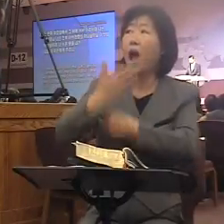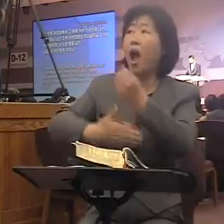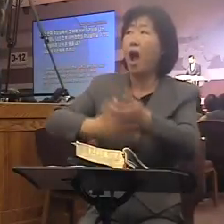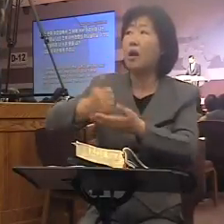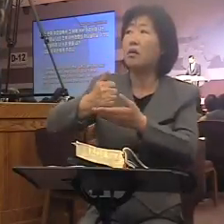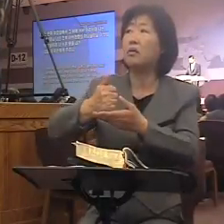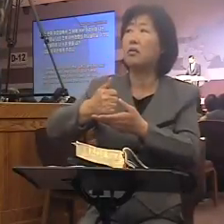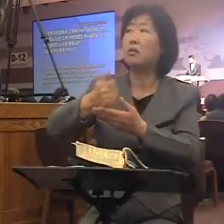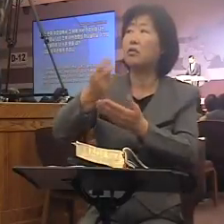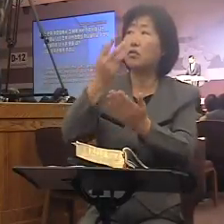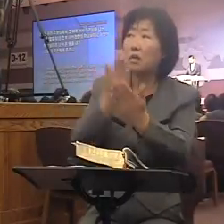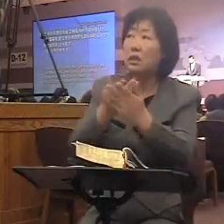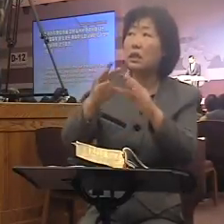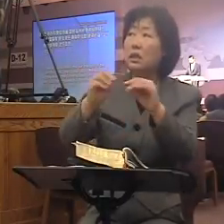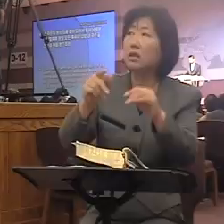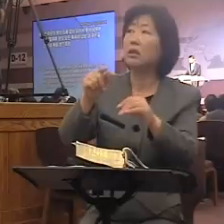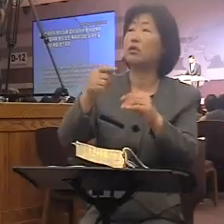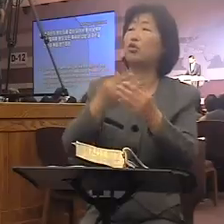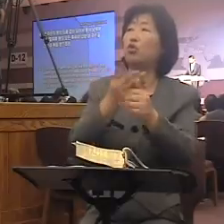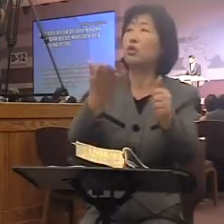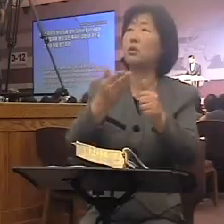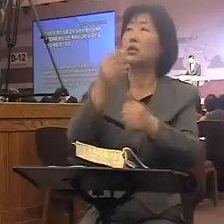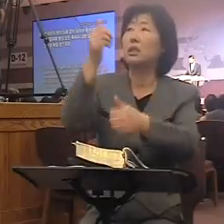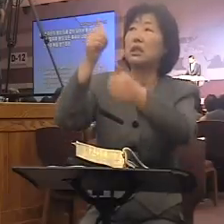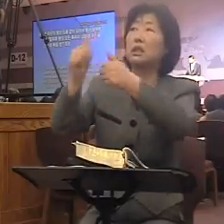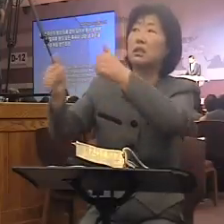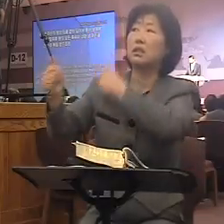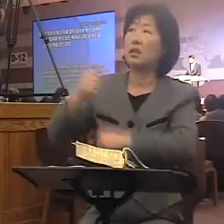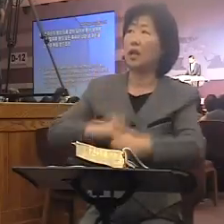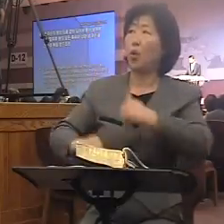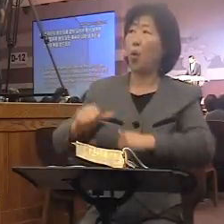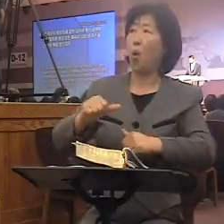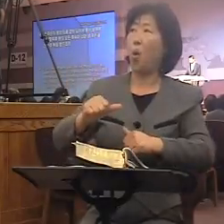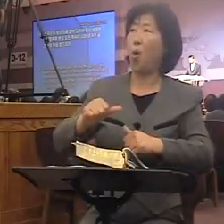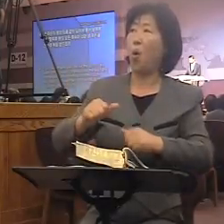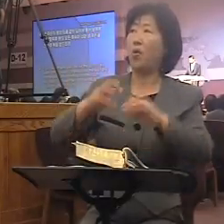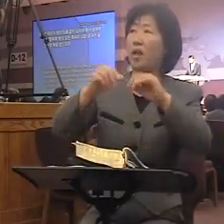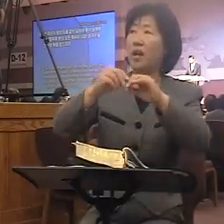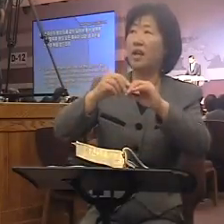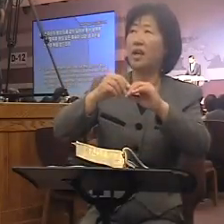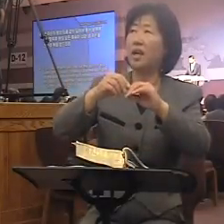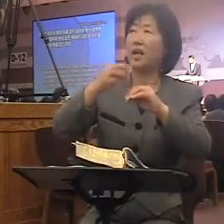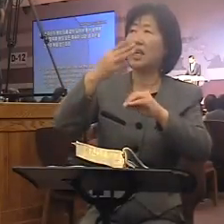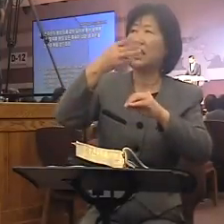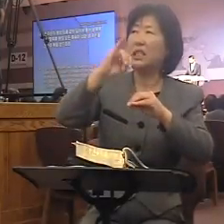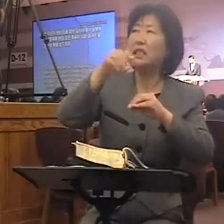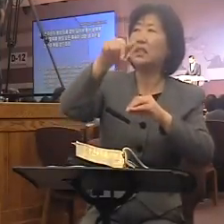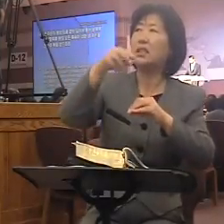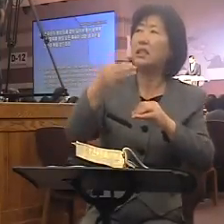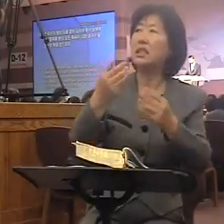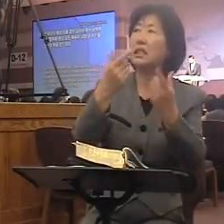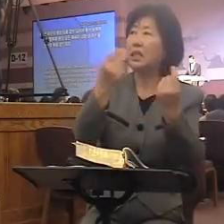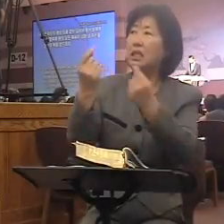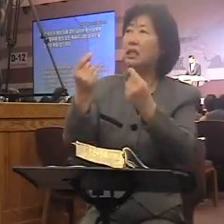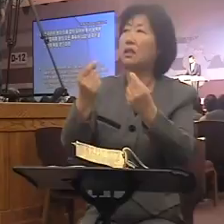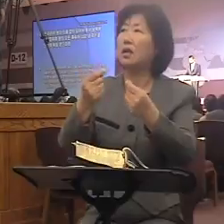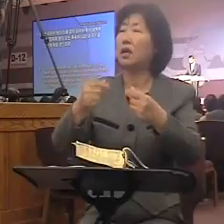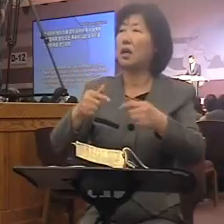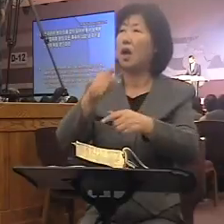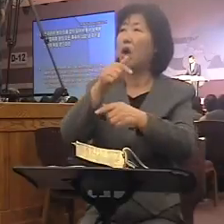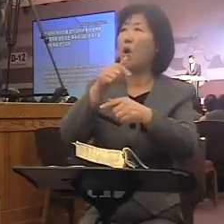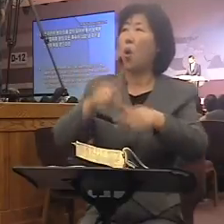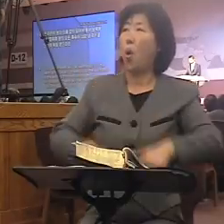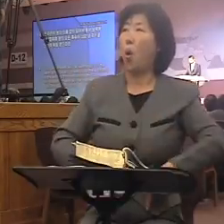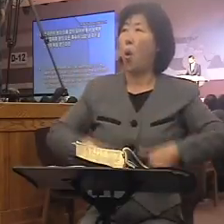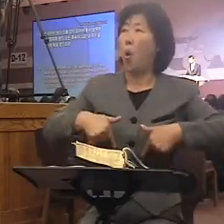내가 너와 내 자손에게 주리라. 내 자손이 땅에 티끌같이 되어서 동서남북에 편만할지며 땅의 모든 족속이